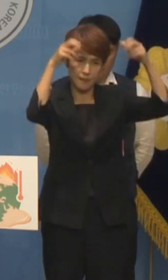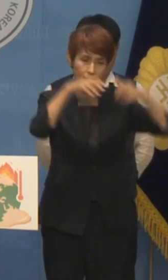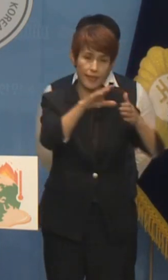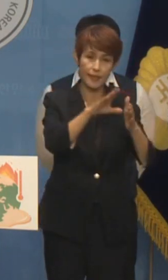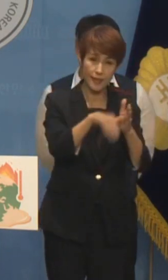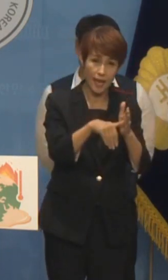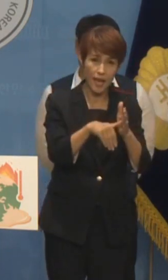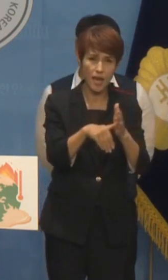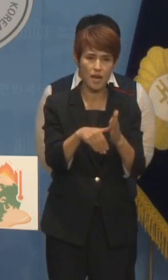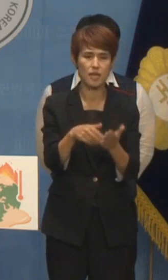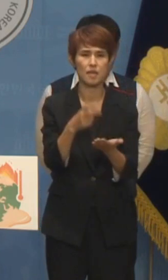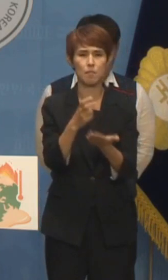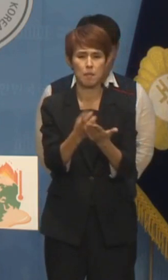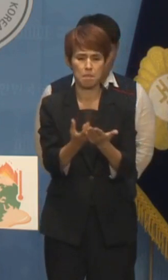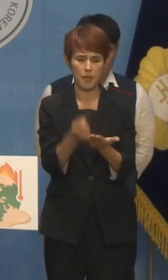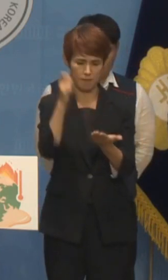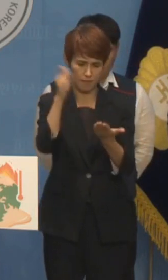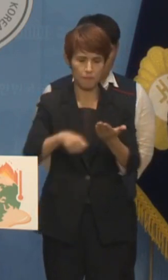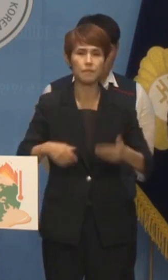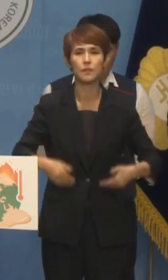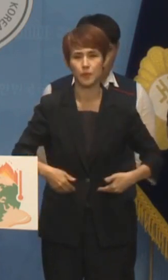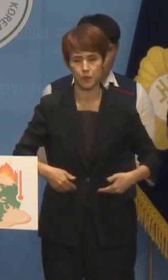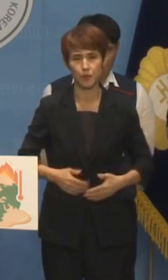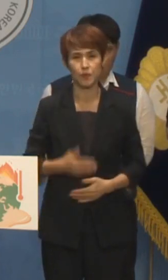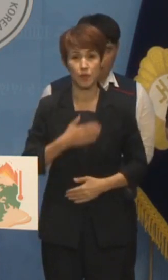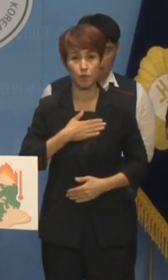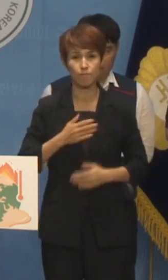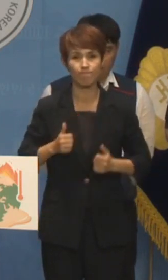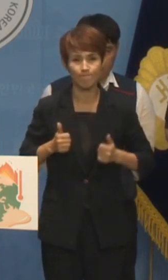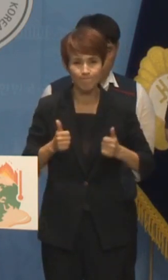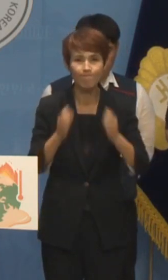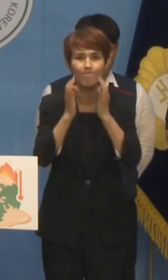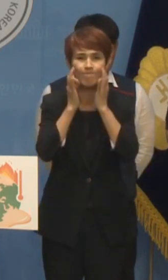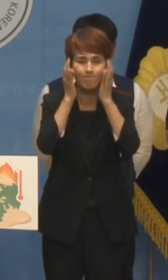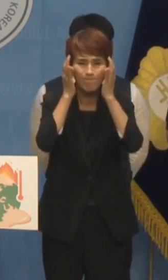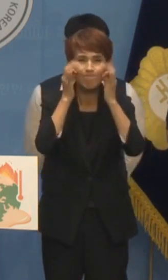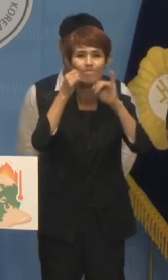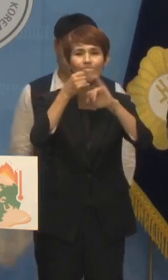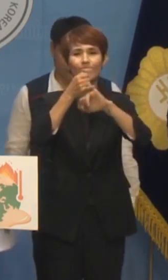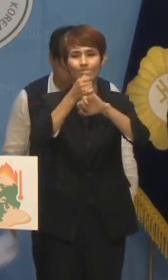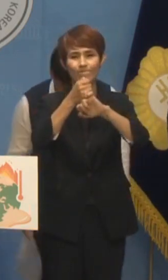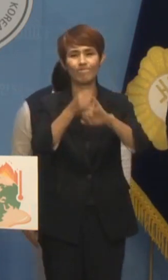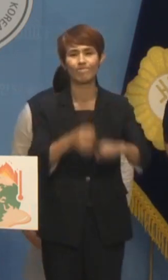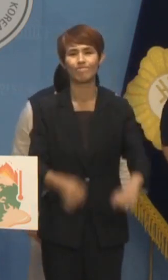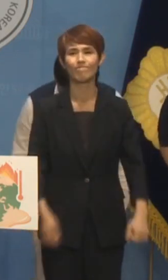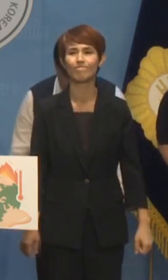이 개정안이 통과되어야 된다고 생각하고요. 저 또한 열심히 노력하도록 하겠습니다. 감사합니다.